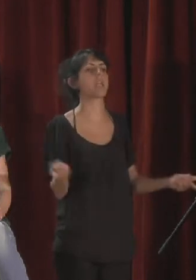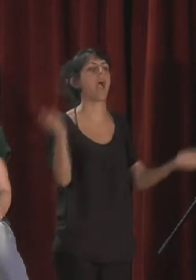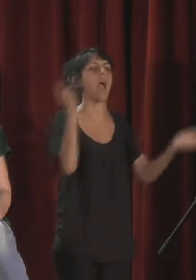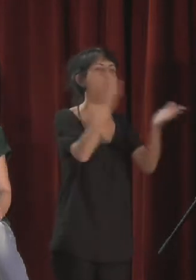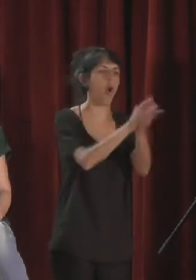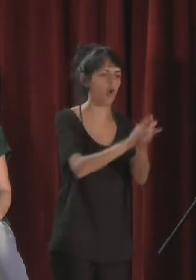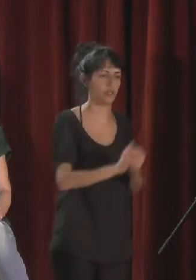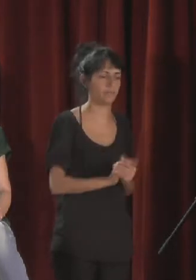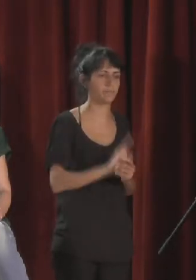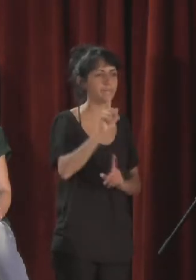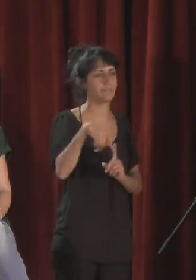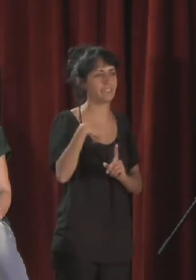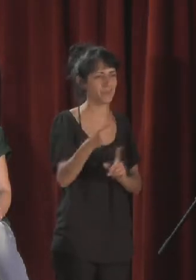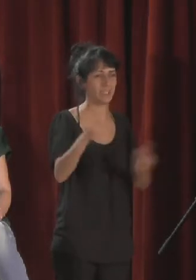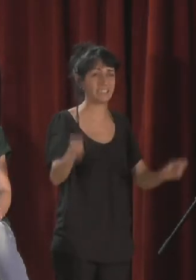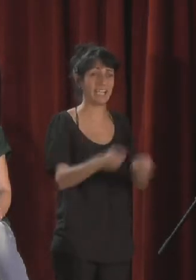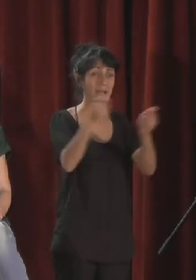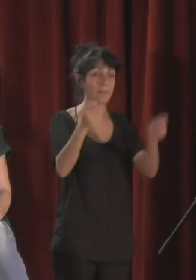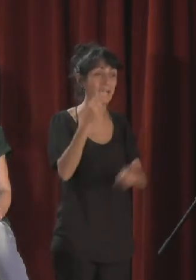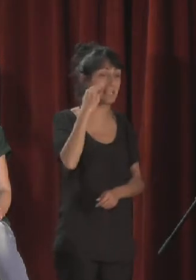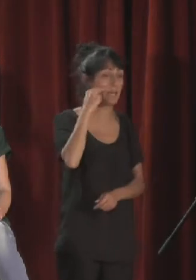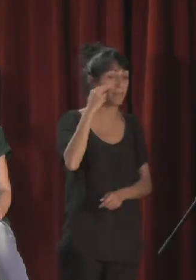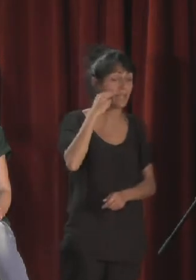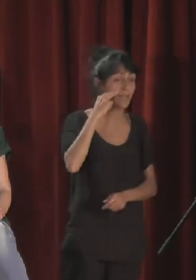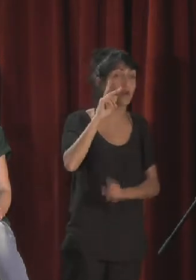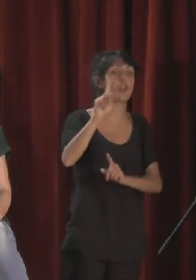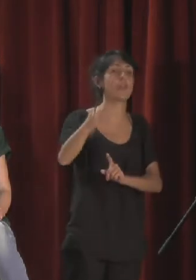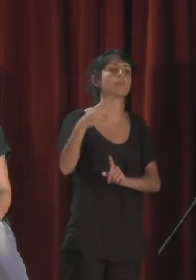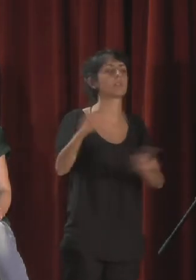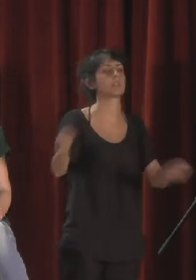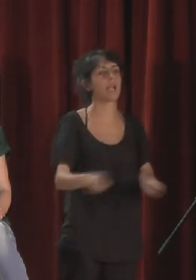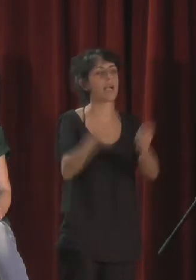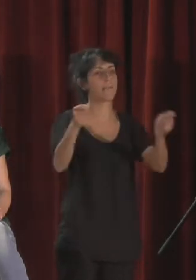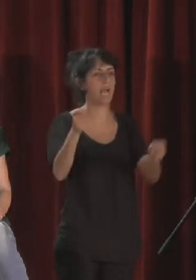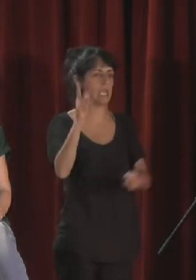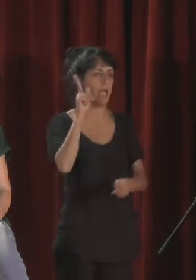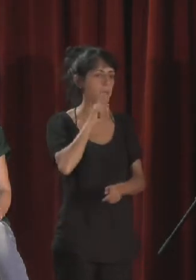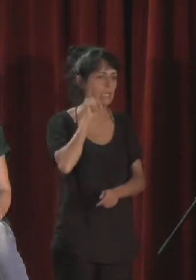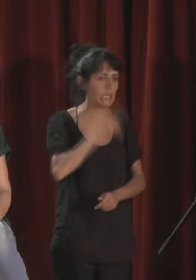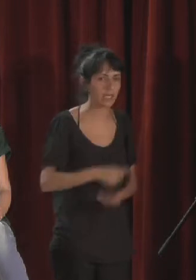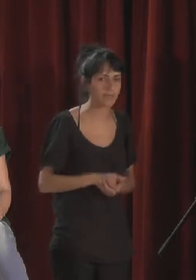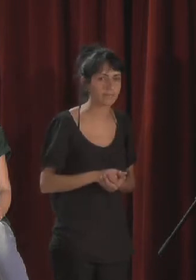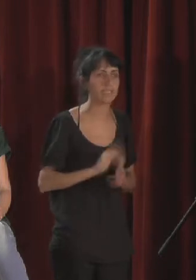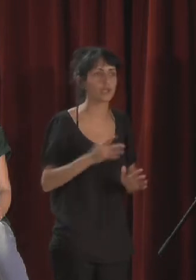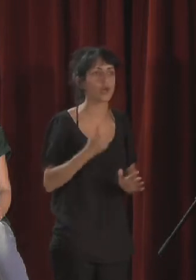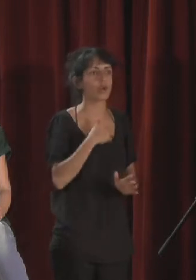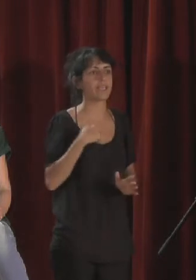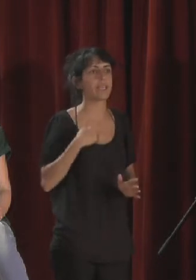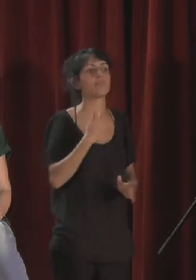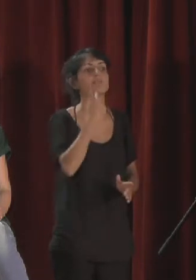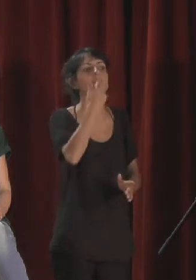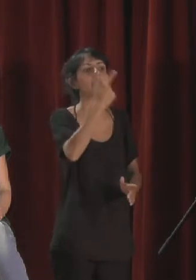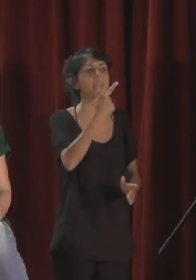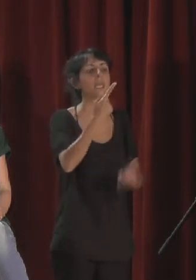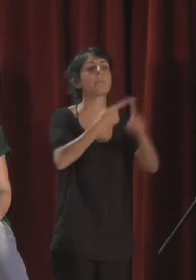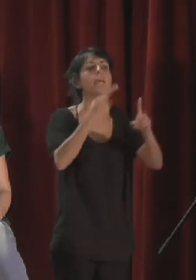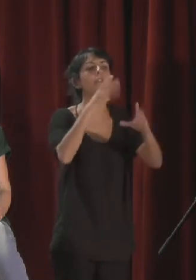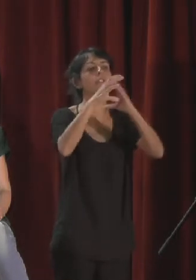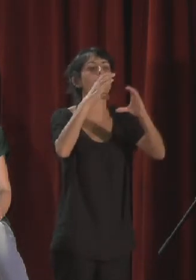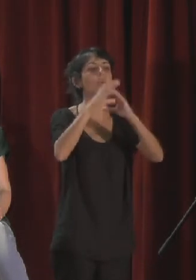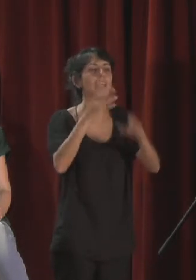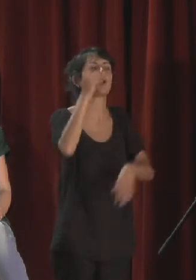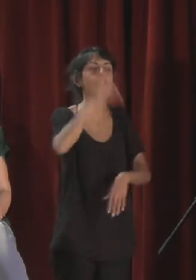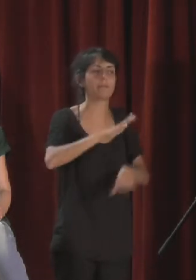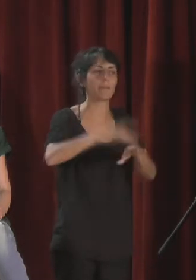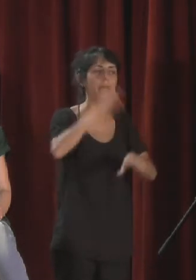mentira. E quero facer aquí un chamamento claro, tamén aos medios de comunicación, especialmente os seus